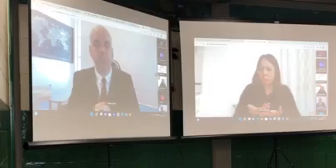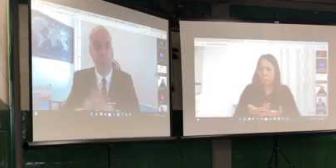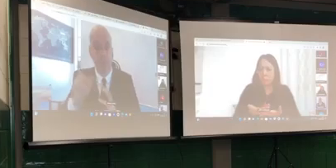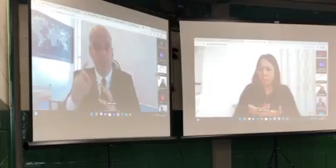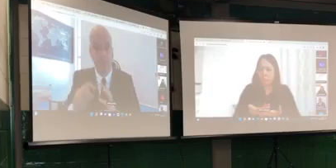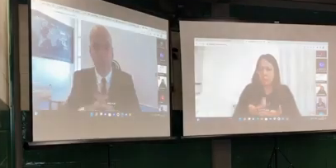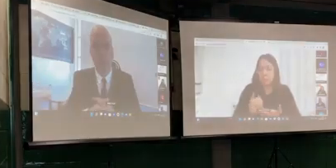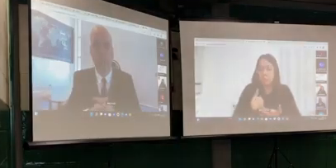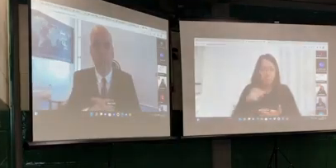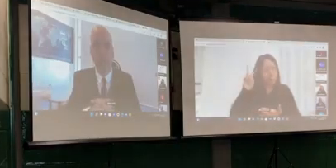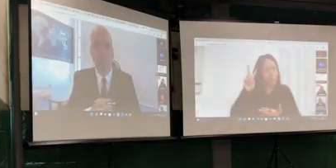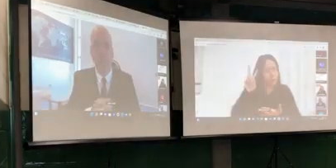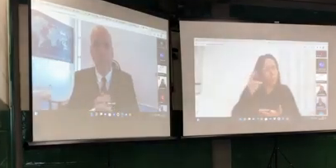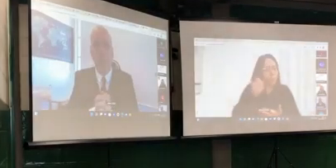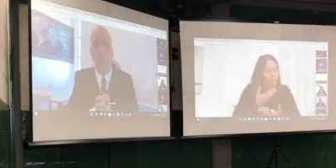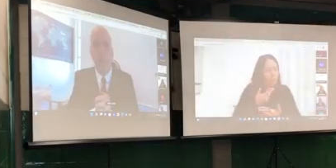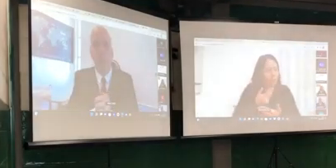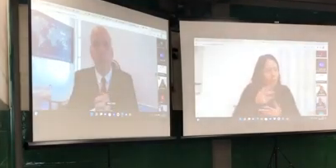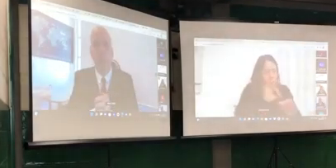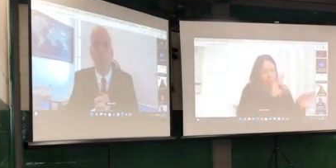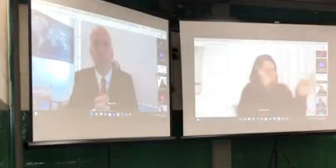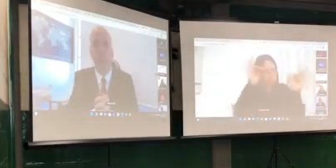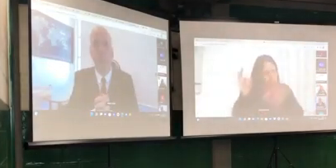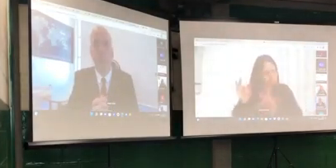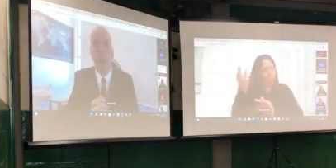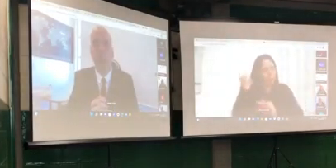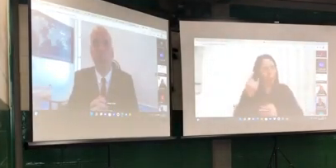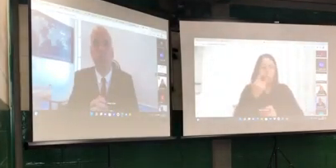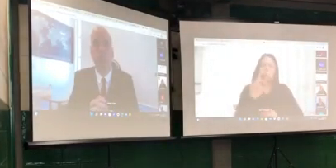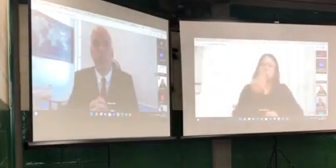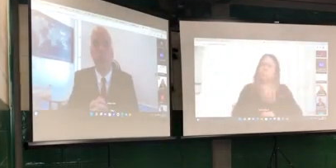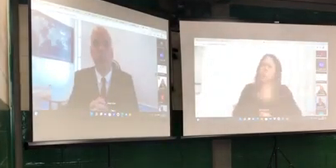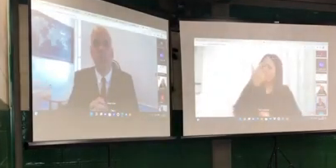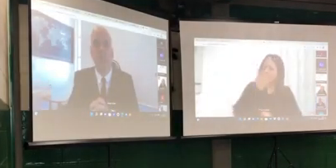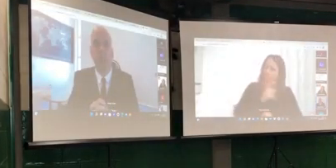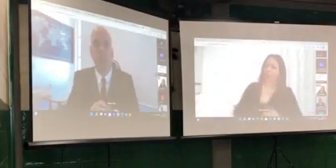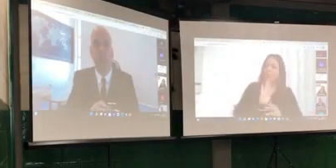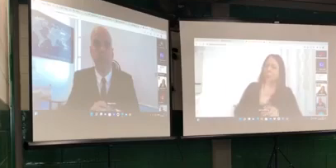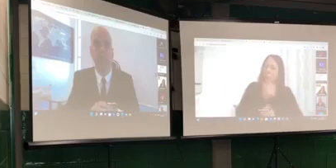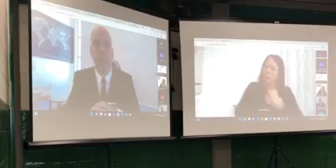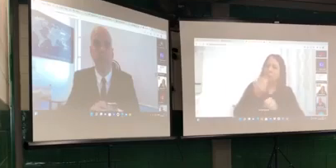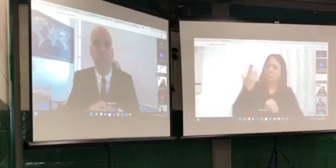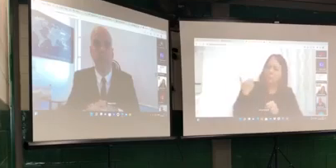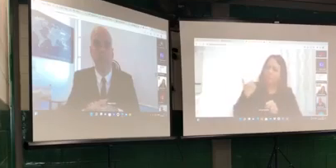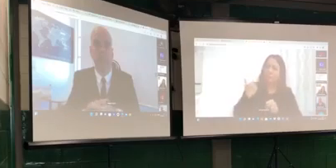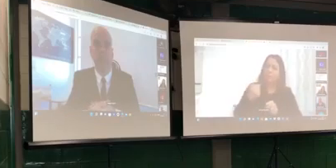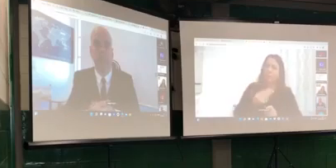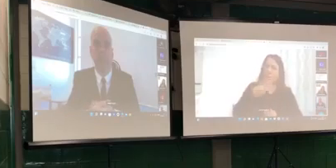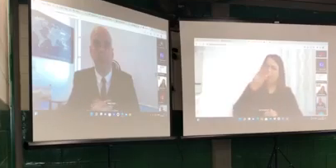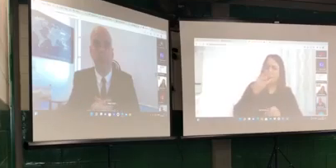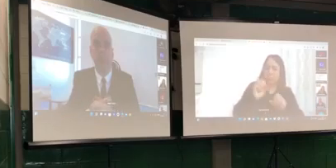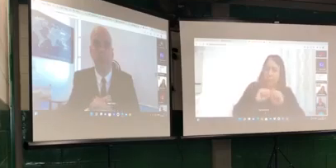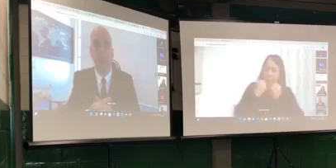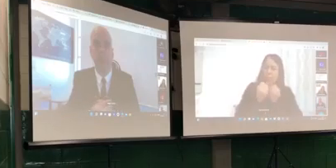eu me recordo muito bem, eu estava assistindo, né, era o último dia, eu acho, do ano passado, né, do terceiro seminário educacional sobre